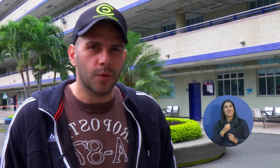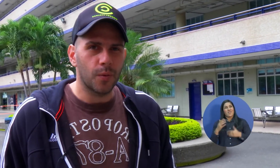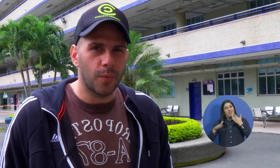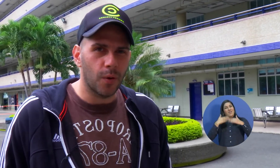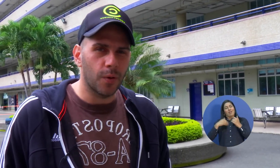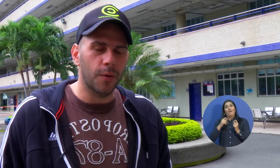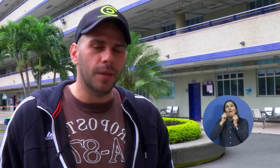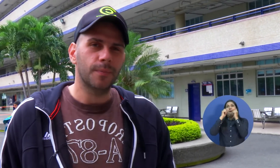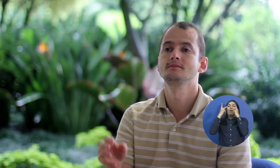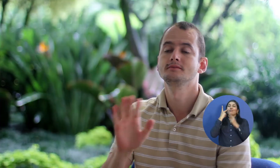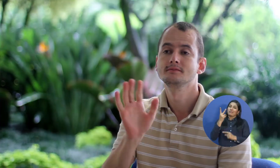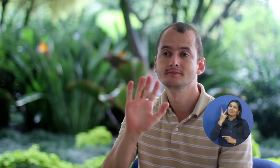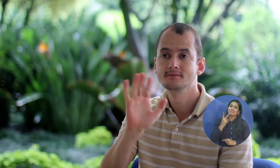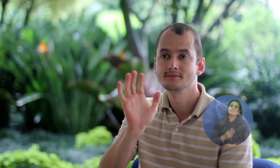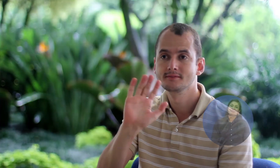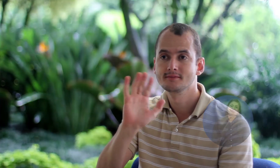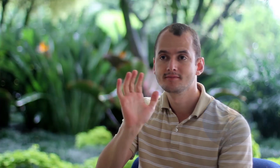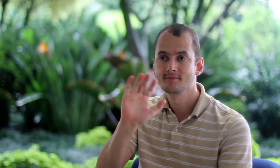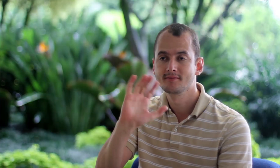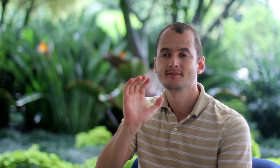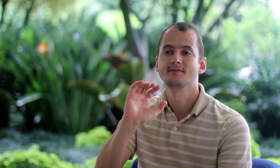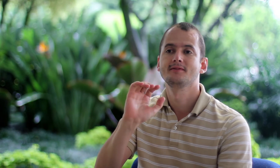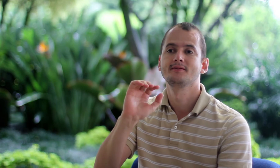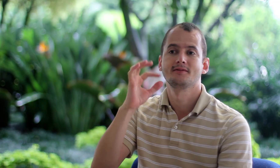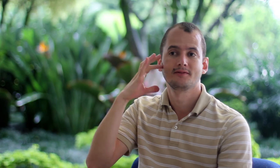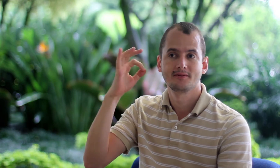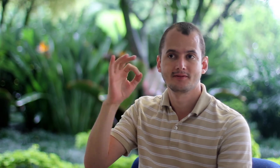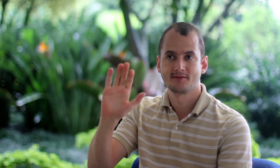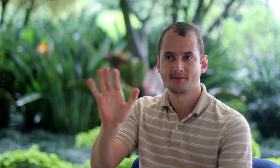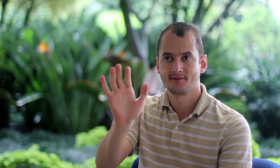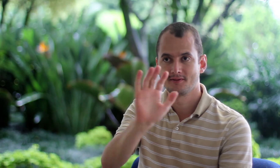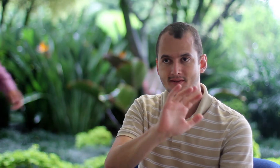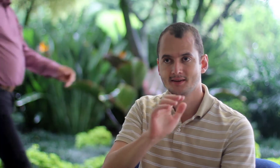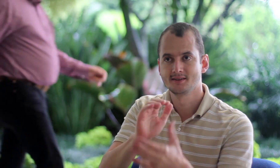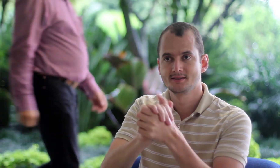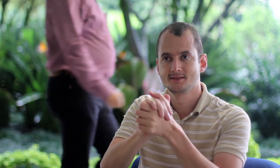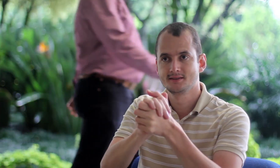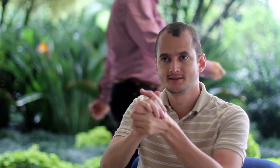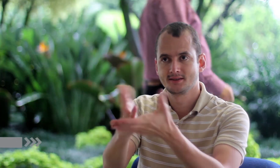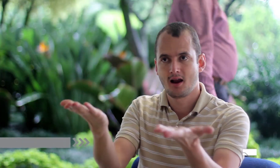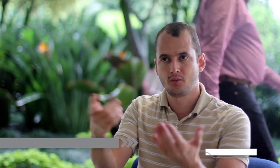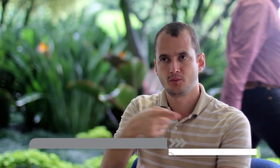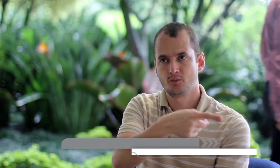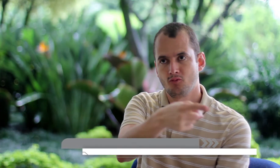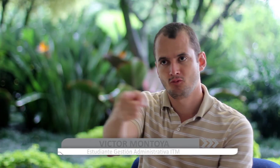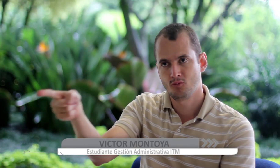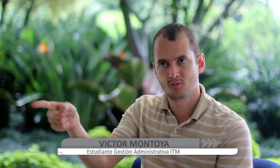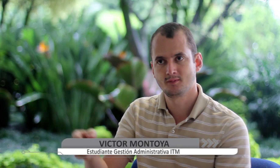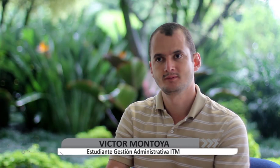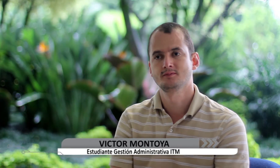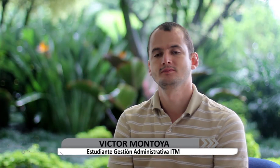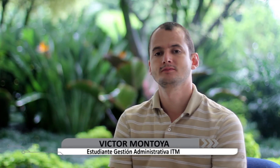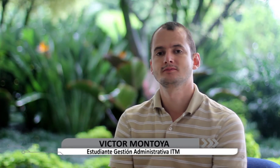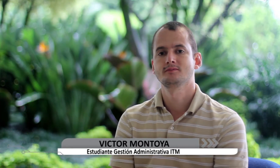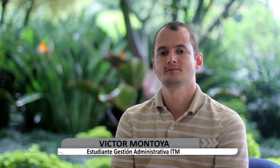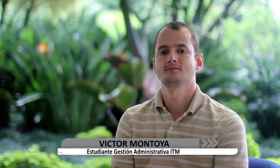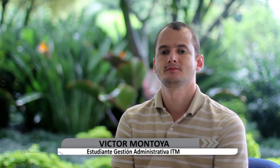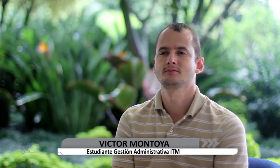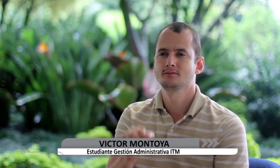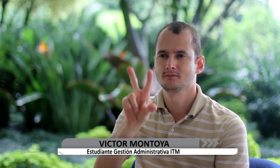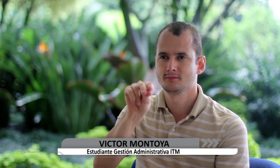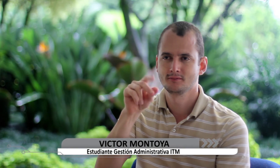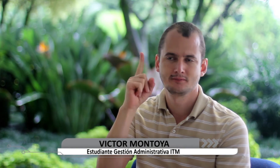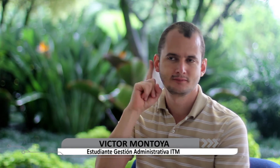voy gratamente sorprendido por lo que vi. Hola, A ustedes, los oyentes, los saludos a todos